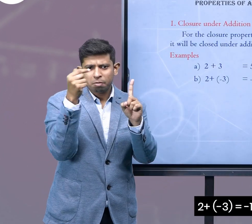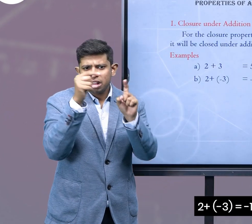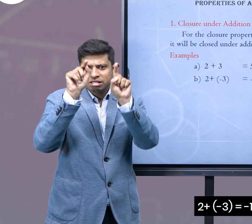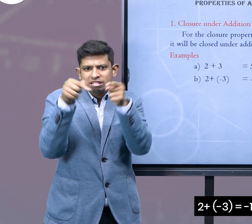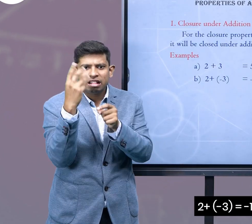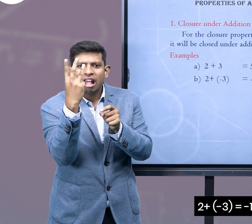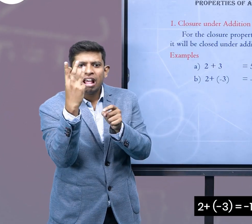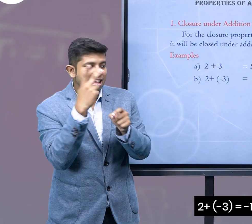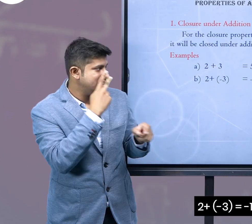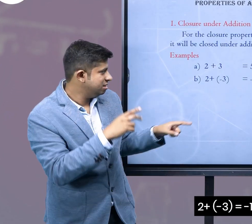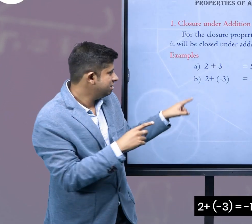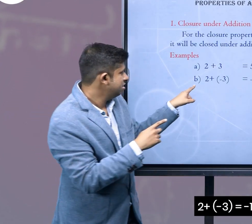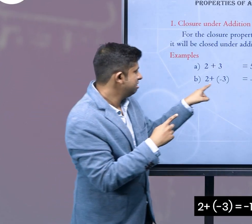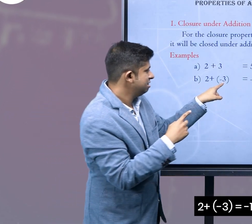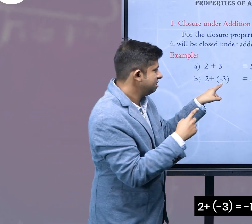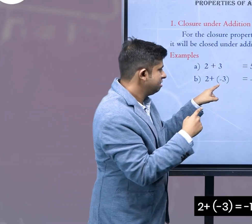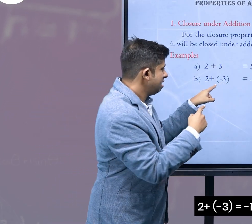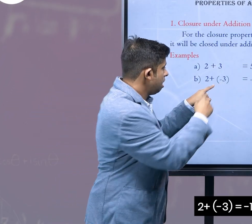of -3 equals to -1.